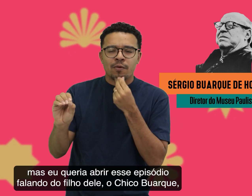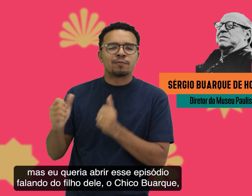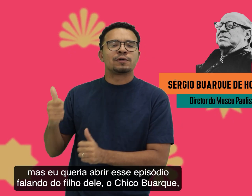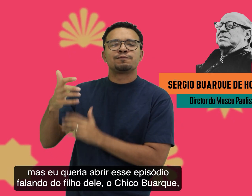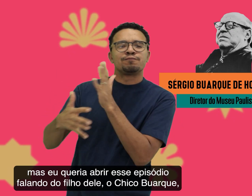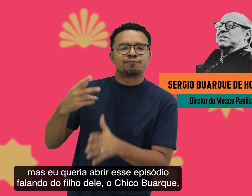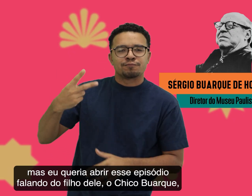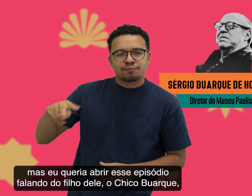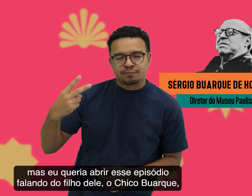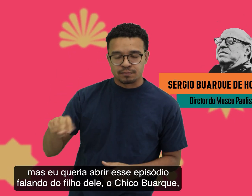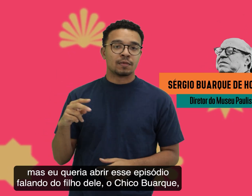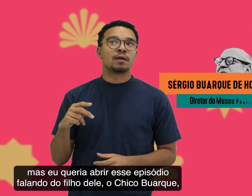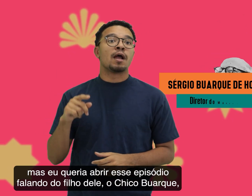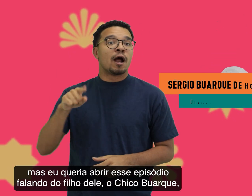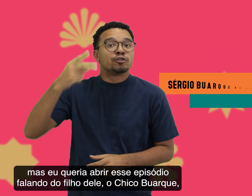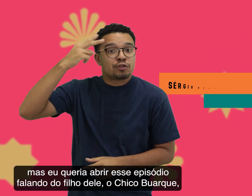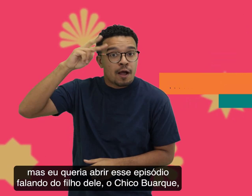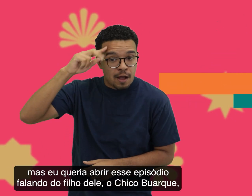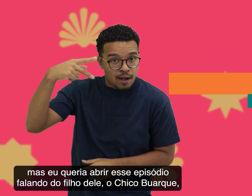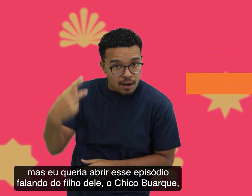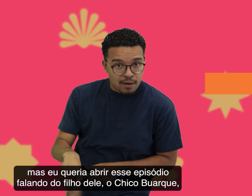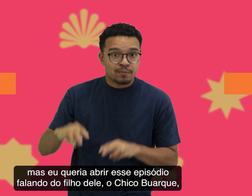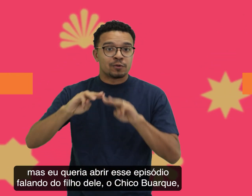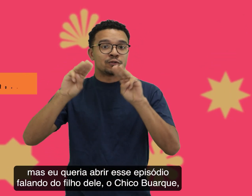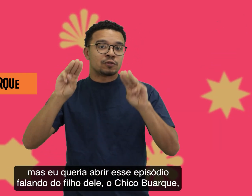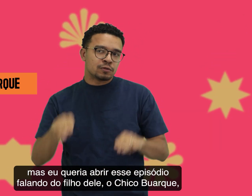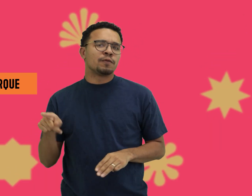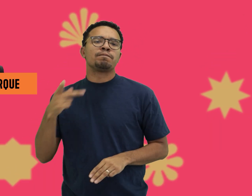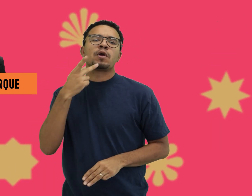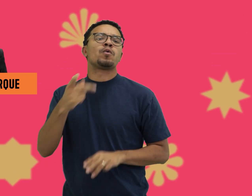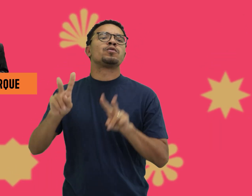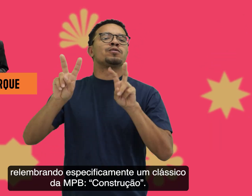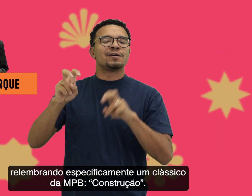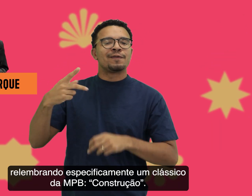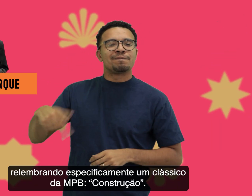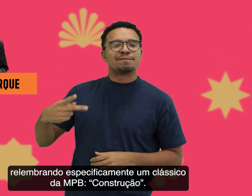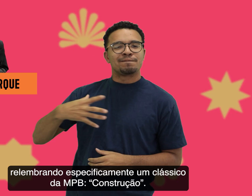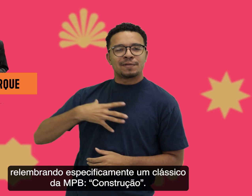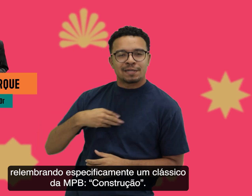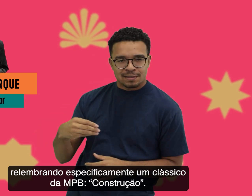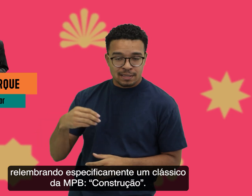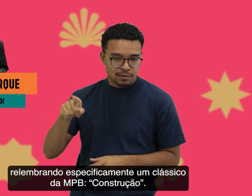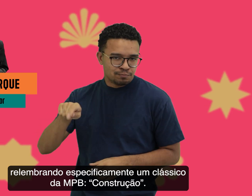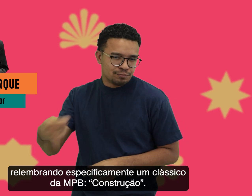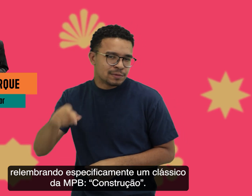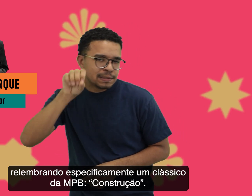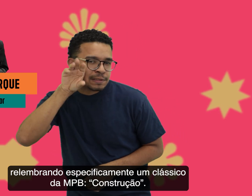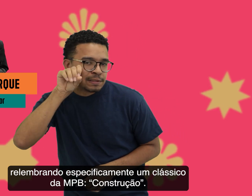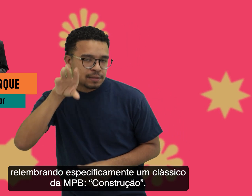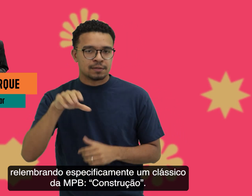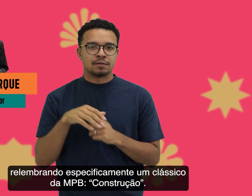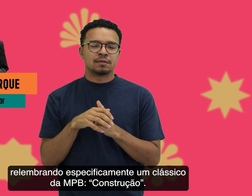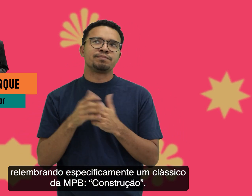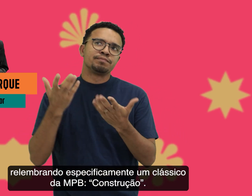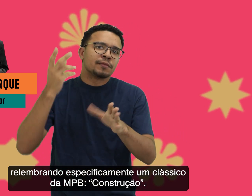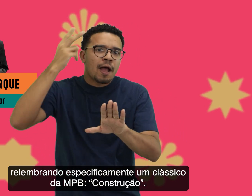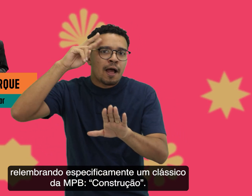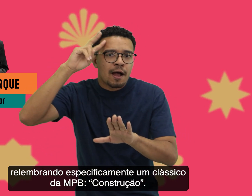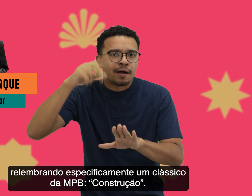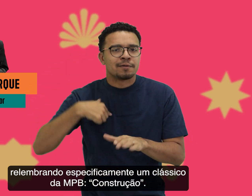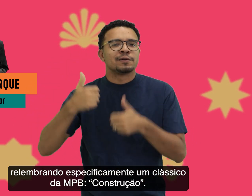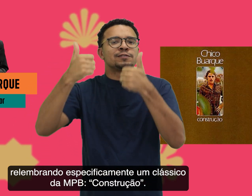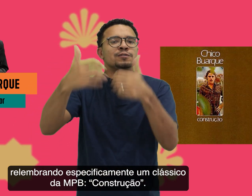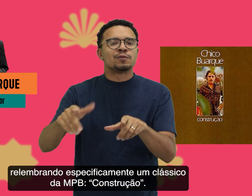Paulista. Mas eu queria abrir esse episódio falando do filho dele, o Chico Buarque, relembrando especificamente um clássico